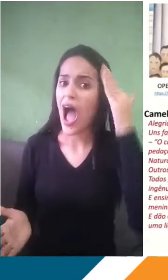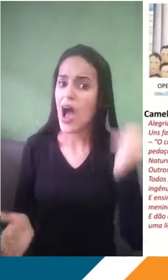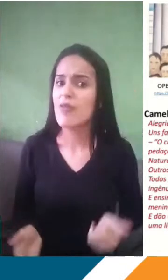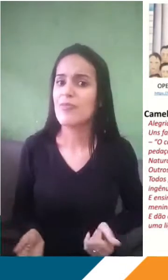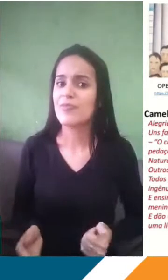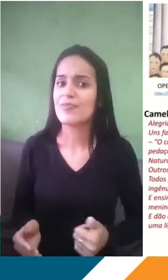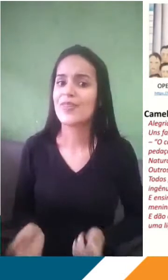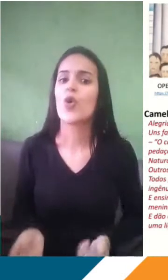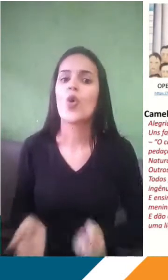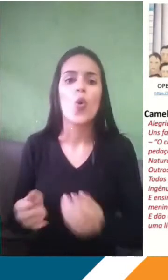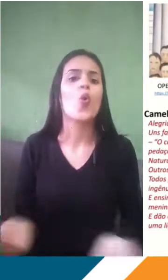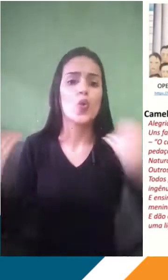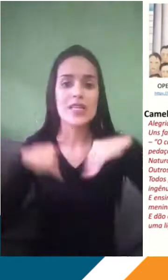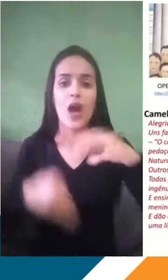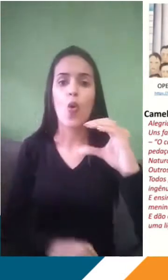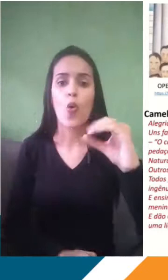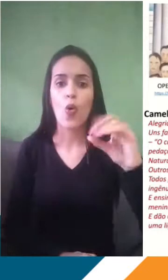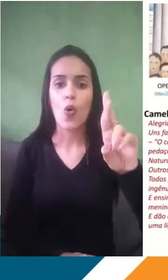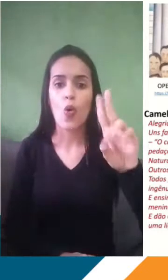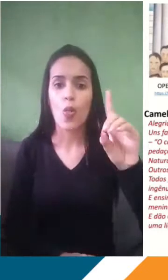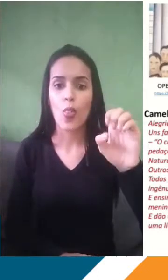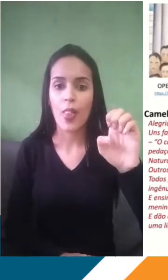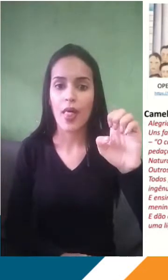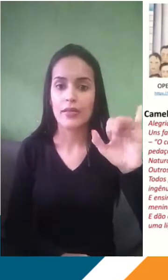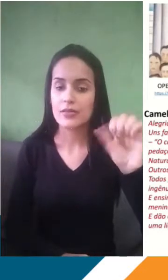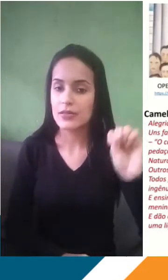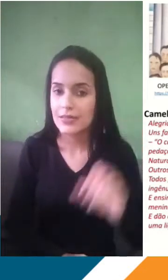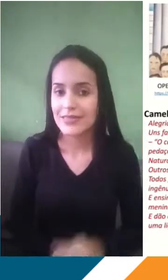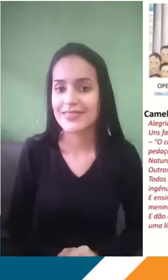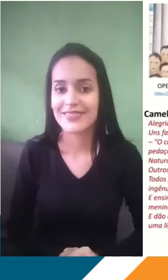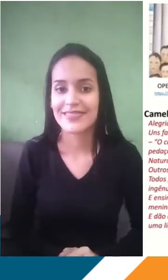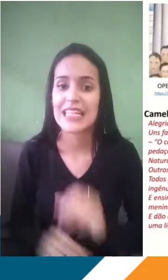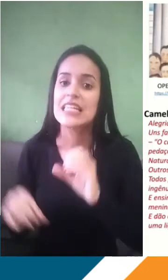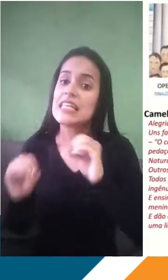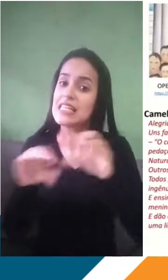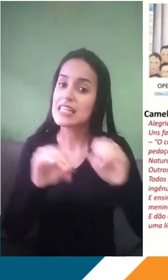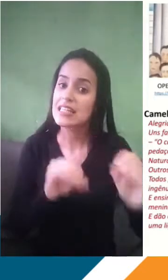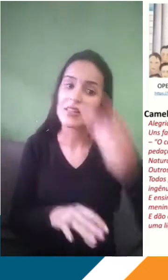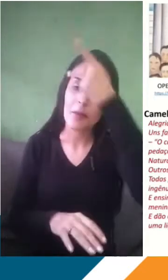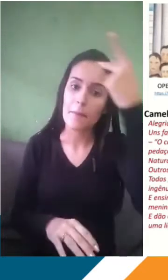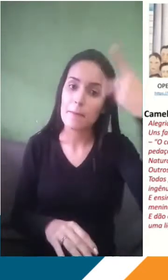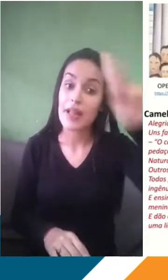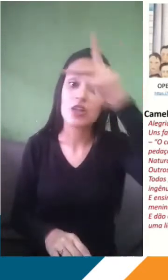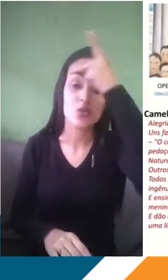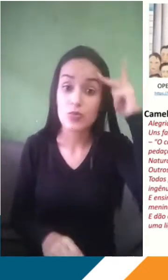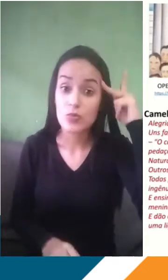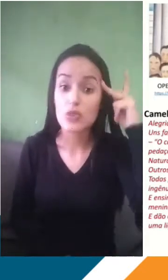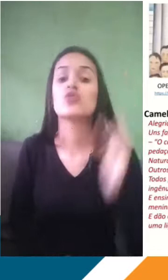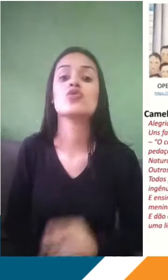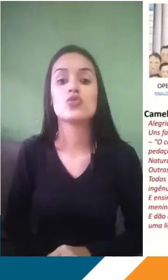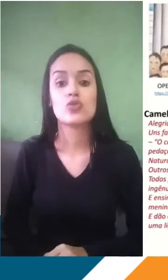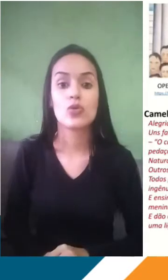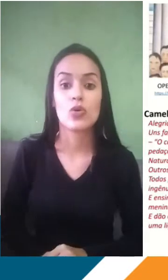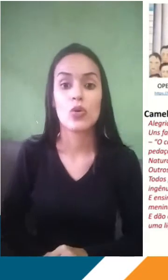ruas os mitos heróicos da meninice, e dão aos homens que passam, preocupados ou tristes, uma lição de